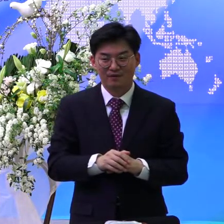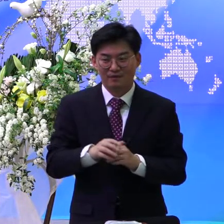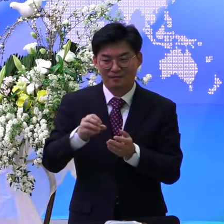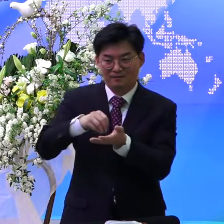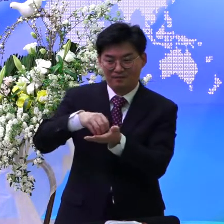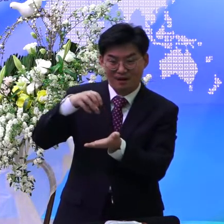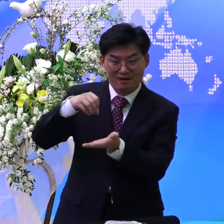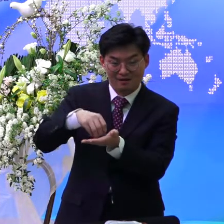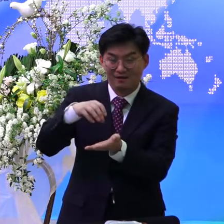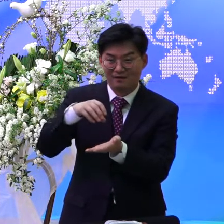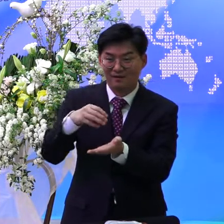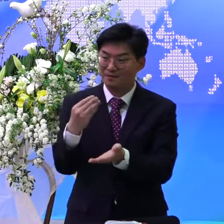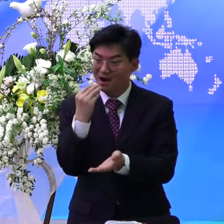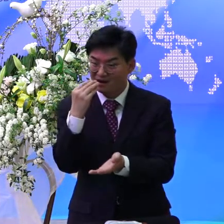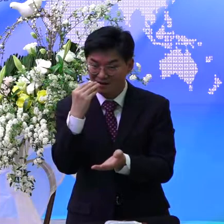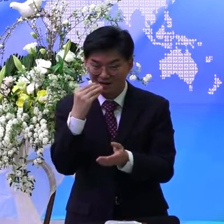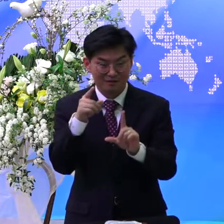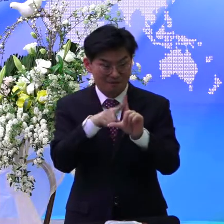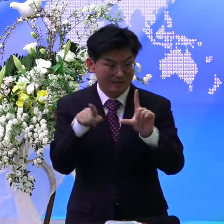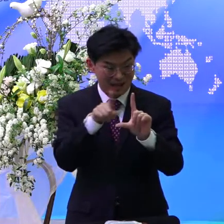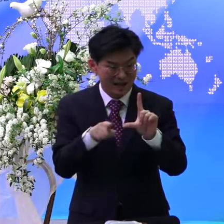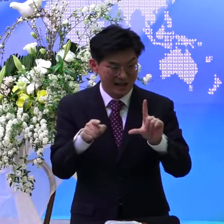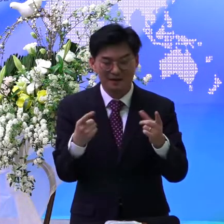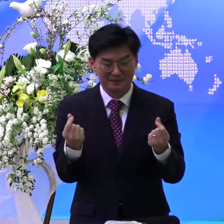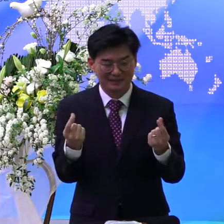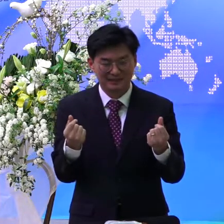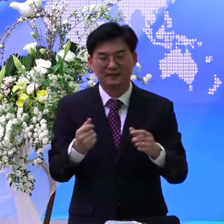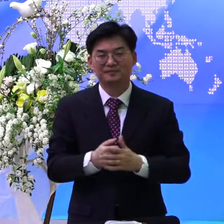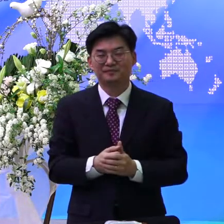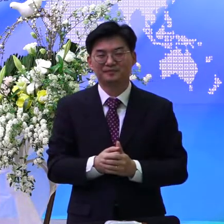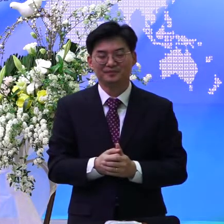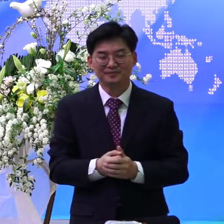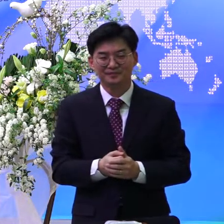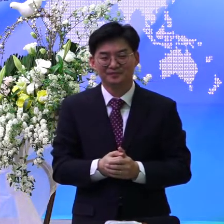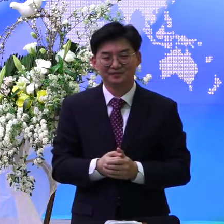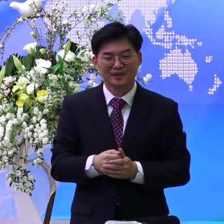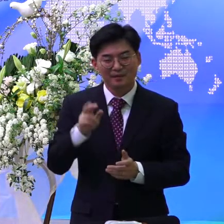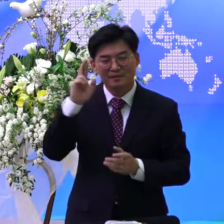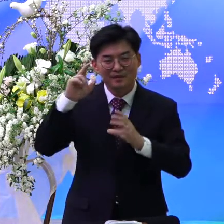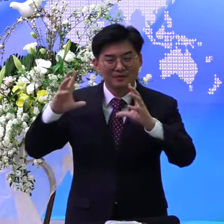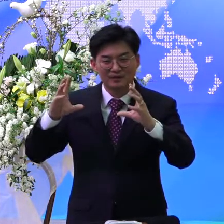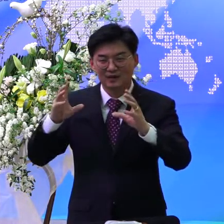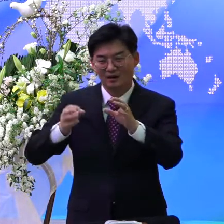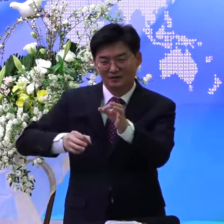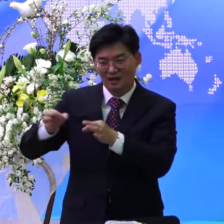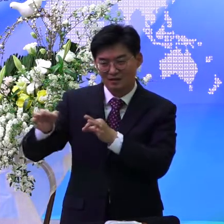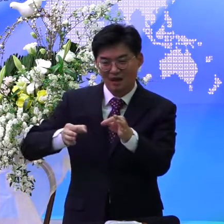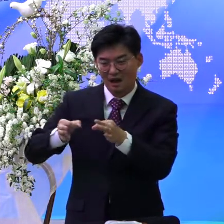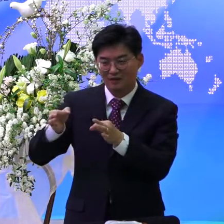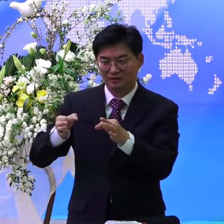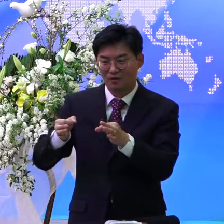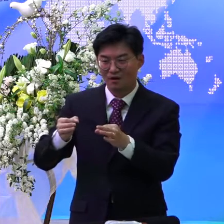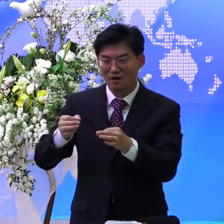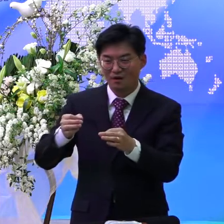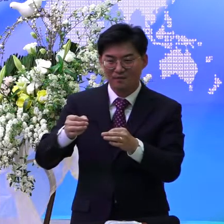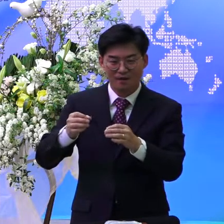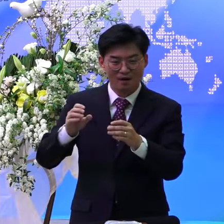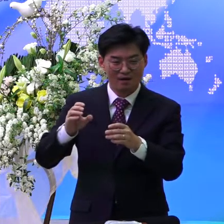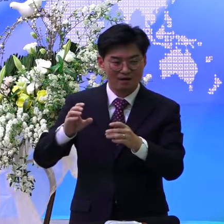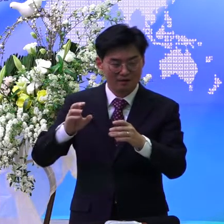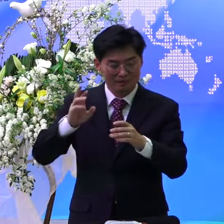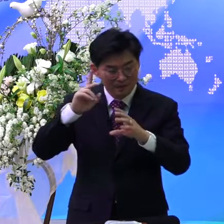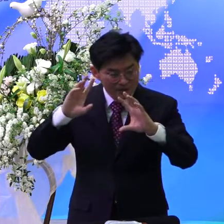판매하는데요. 1960년에 시카고에서 본격적으로 영업을 시작해서 현재까지 미국뿐 아니라 캐나다나